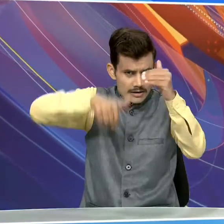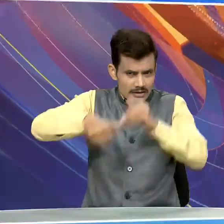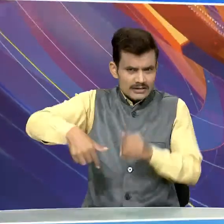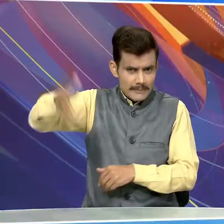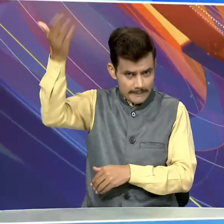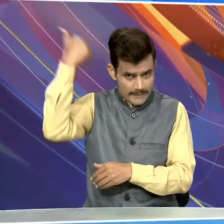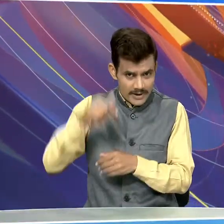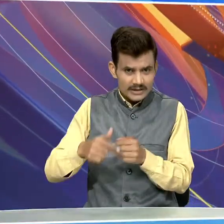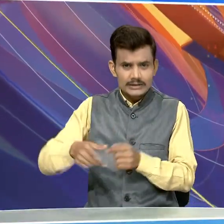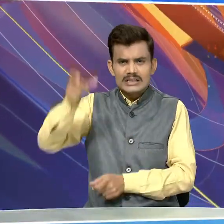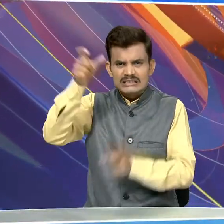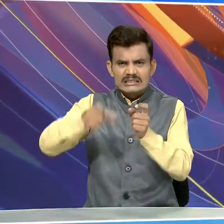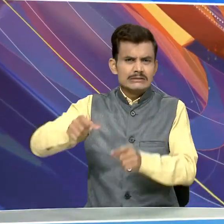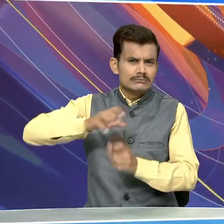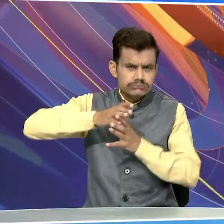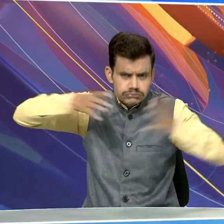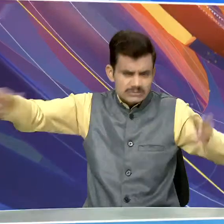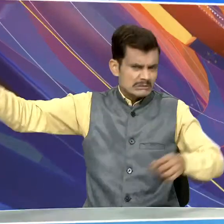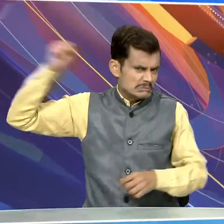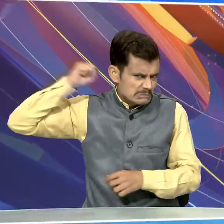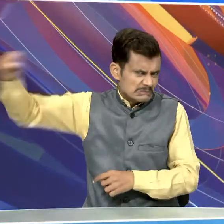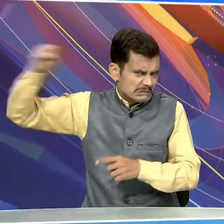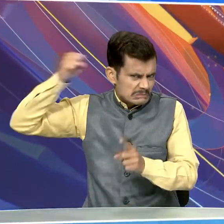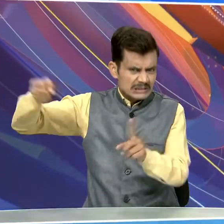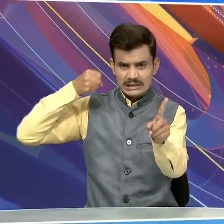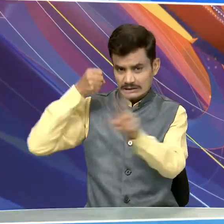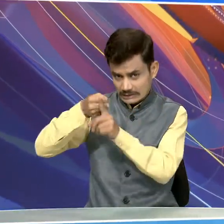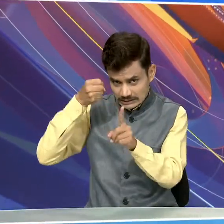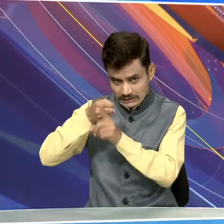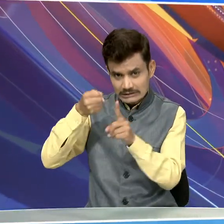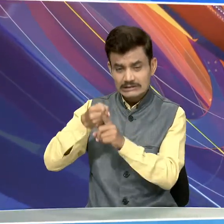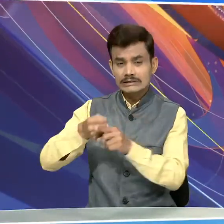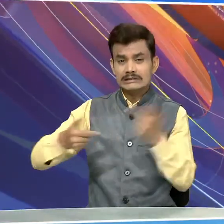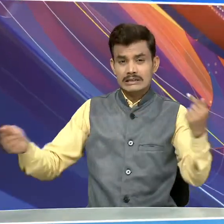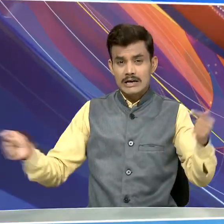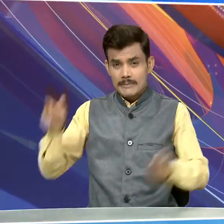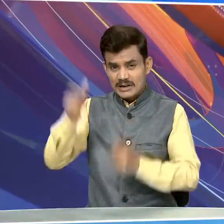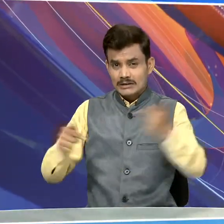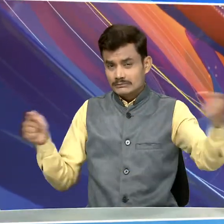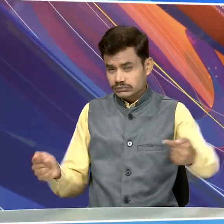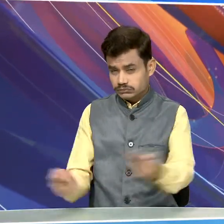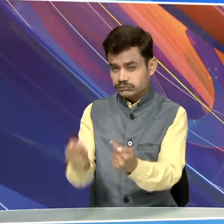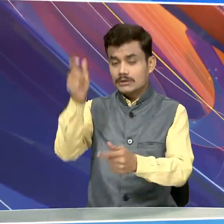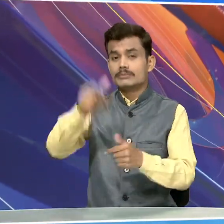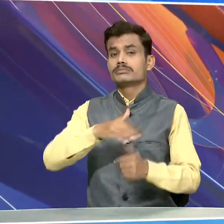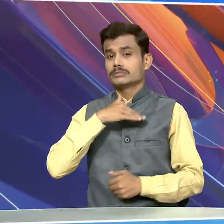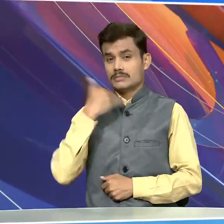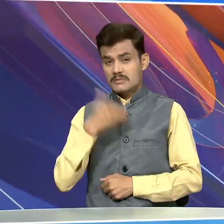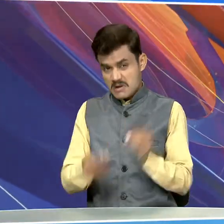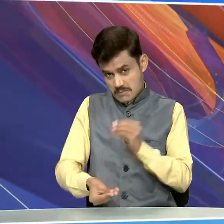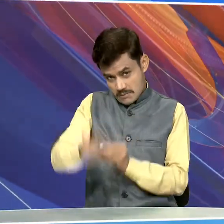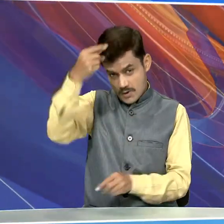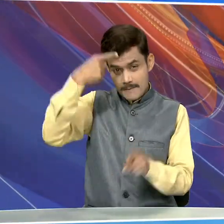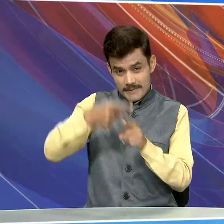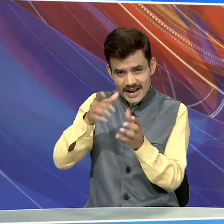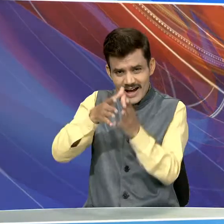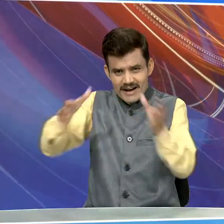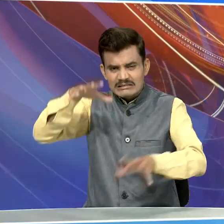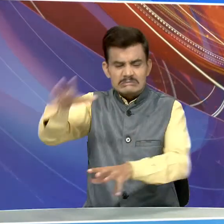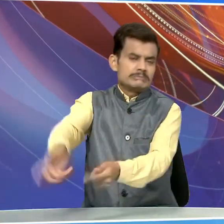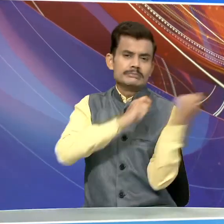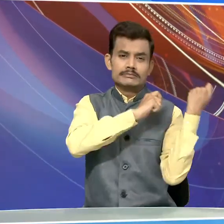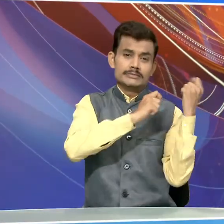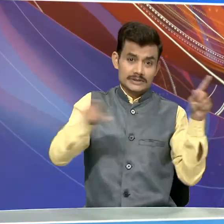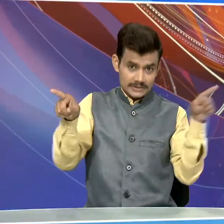हुआ था और इस दौरान बड़े पैमाने पर हिंसा हुई थी। चुनाव के दौरान कई लोगों की हत्या हुई और कई जगहों पर बूथ कैप्चरिंग की घटनाएं